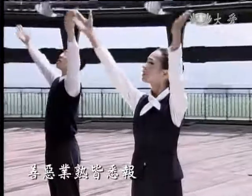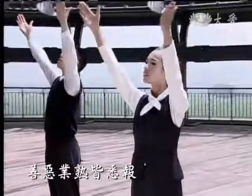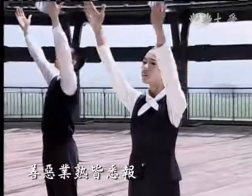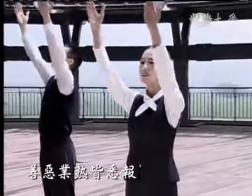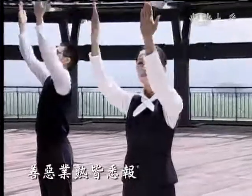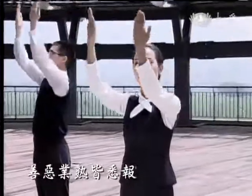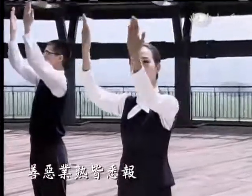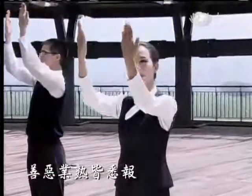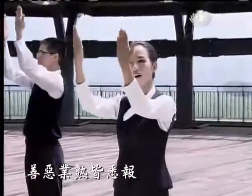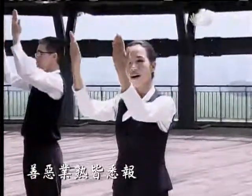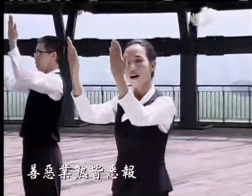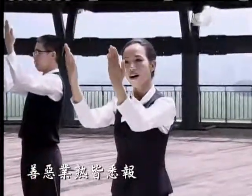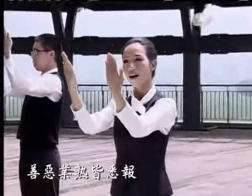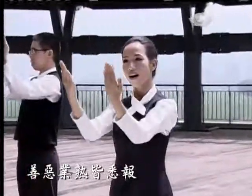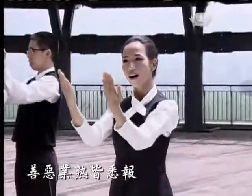细胞。